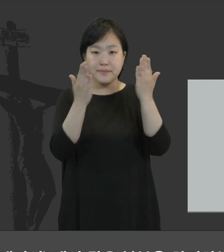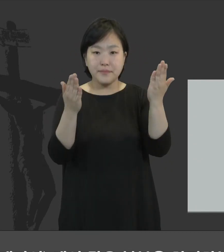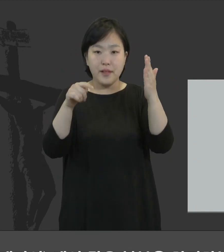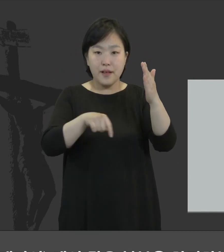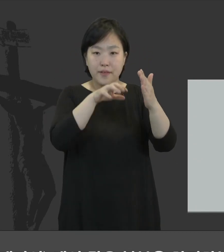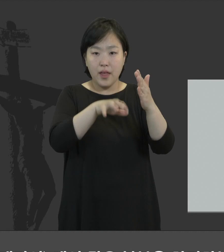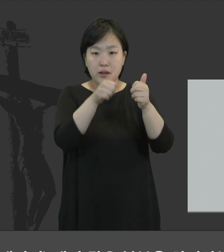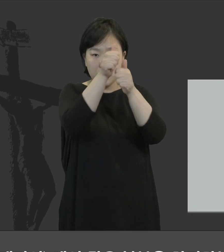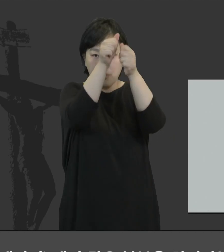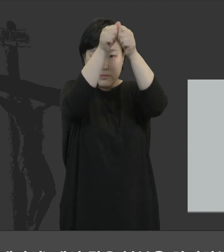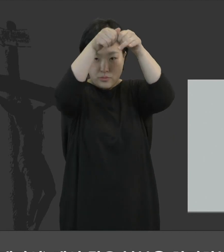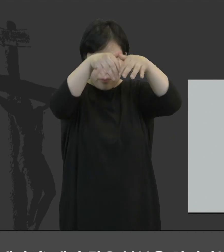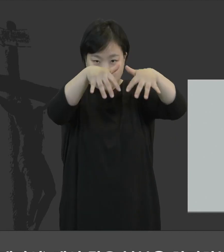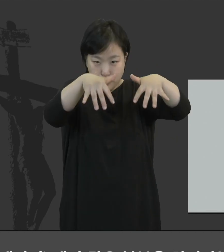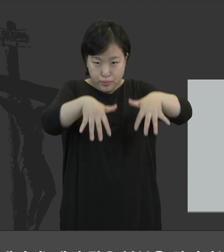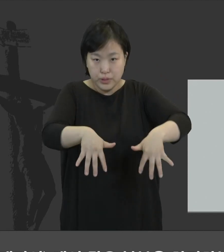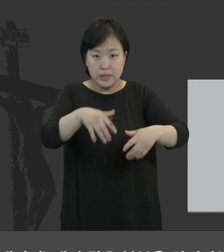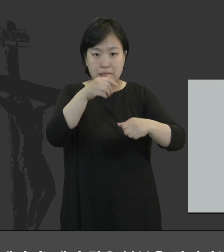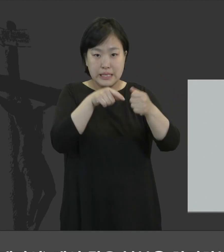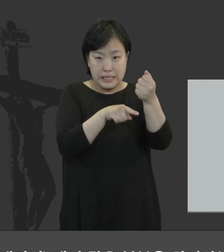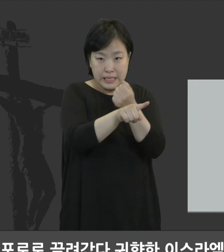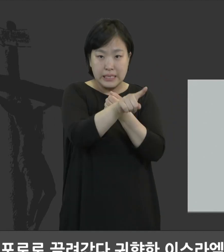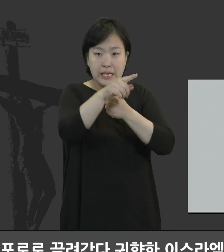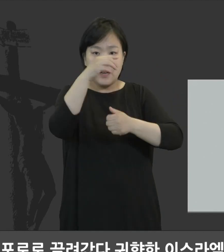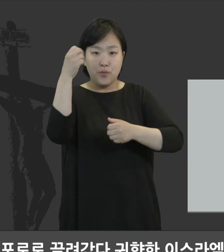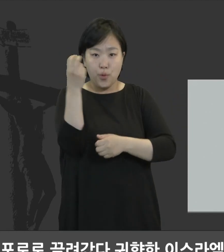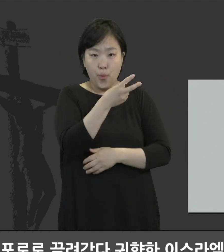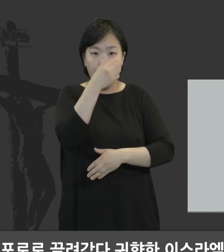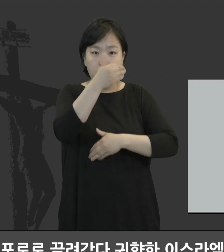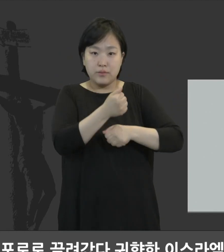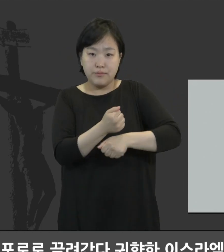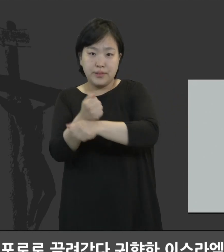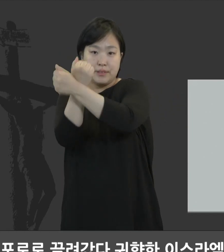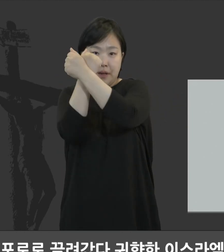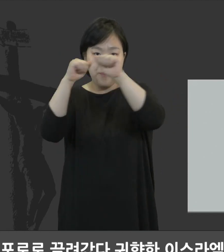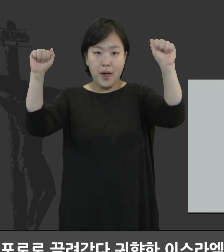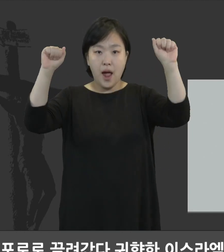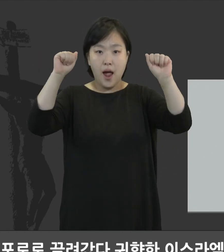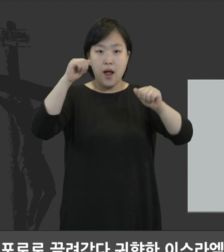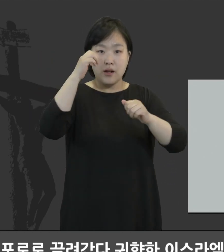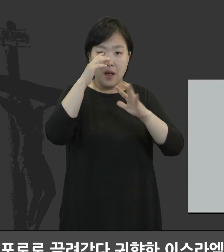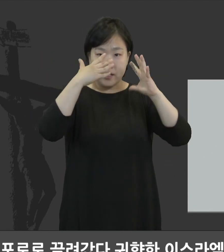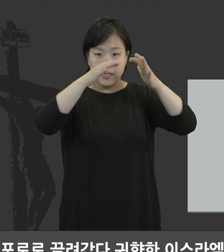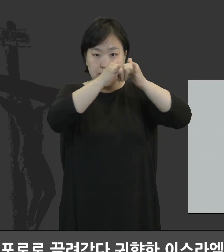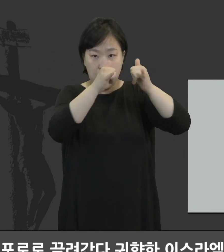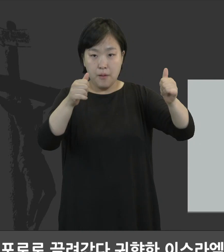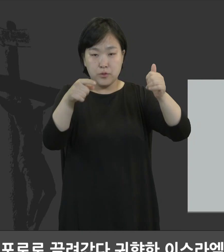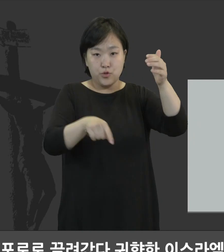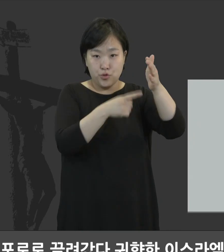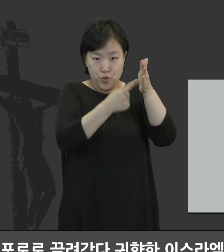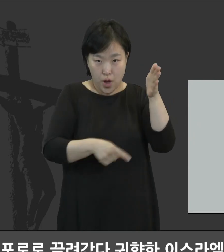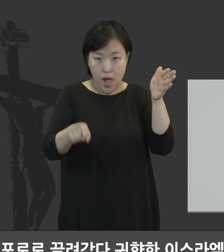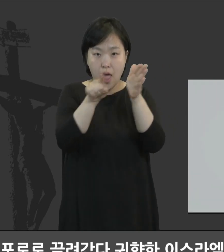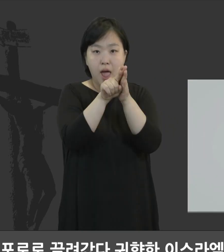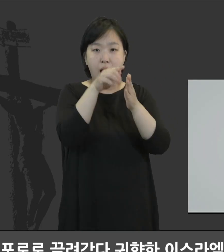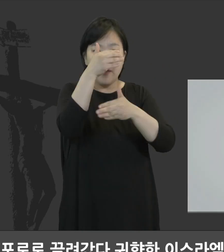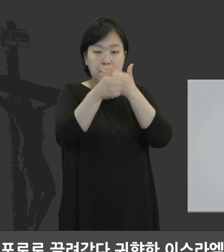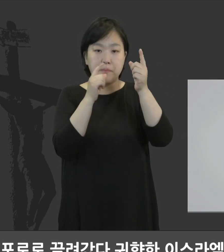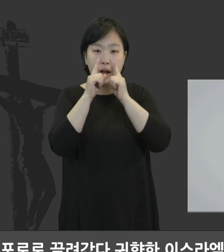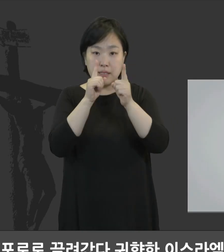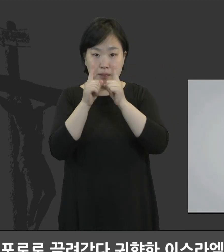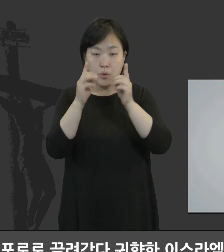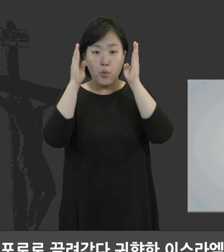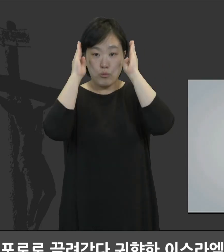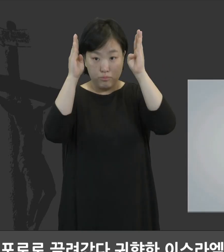부분을 차지하는 족보의 신학적 의미와 포로로 끌려갔다 귀향한 이스라엘 백성에게 전해지는 회복의 메시지를